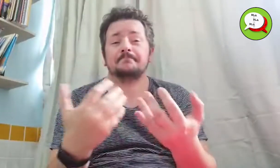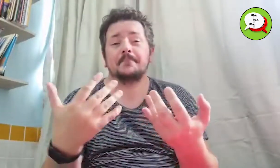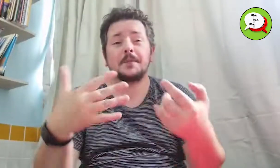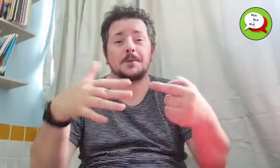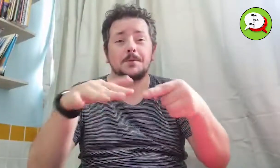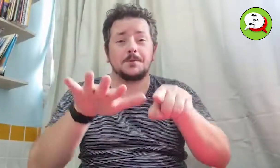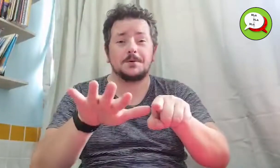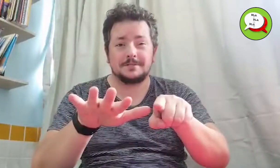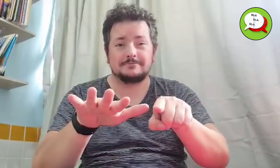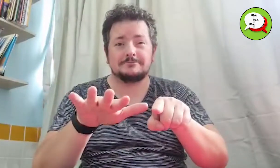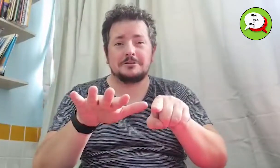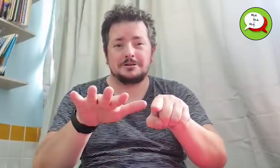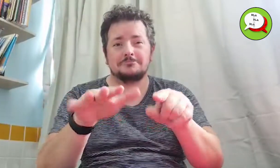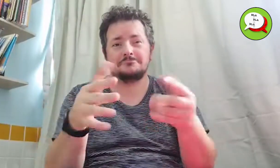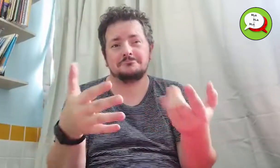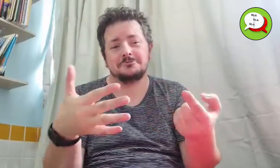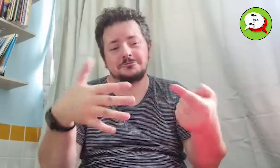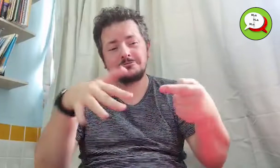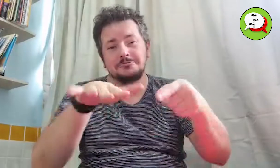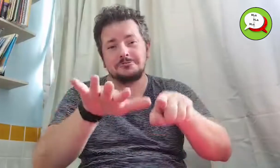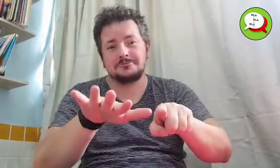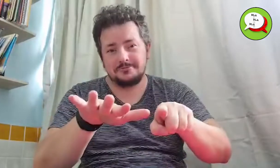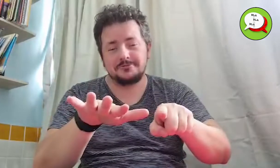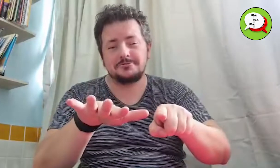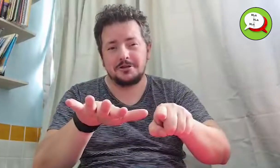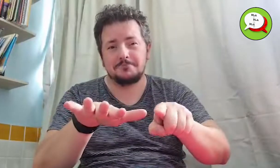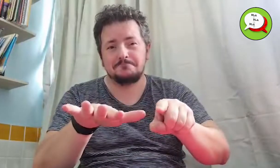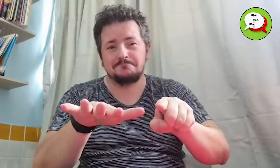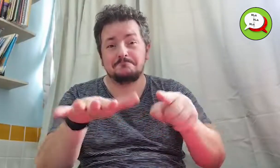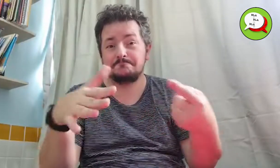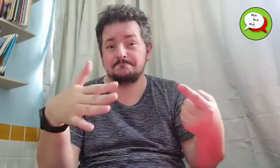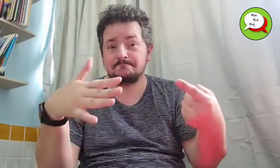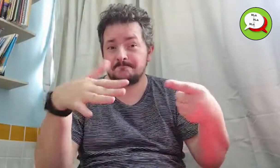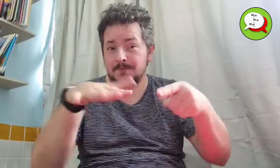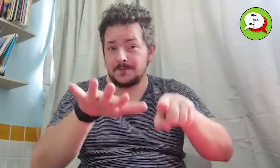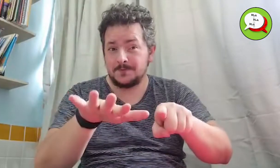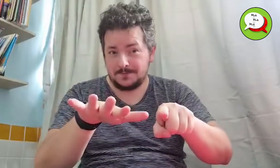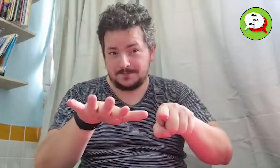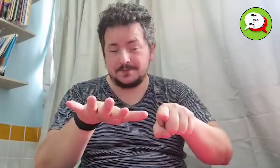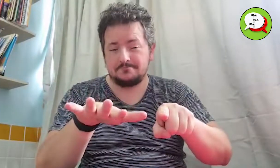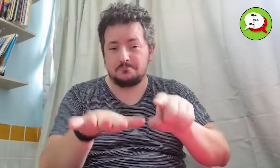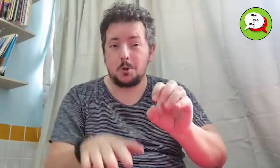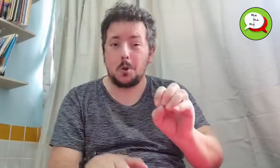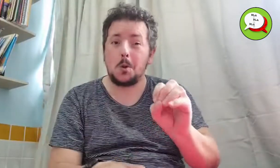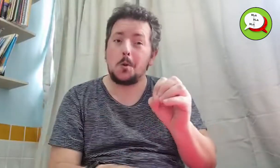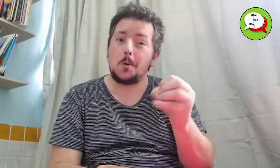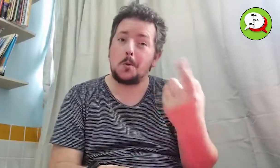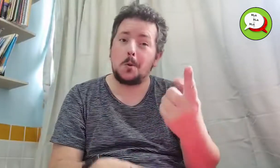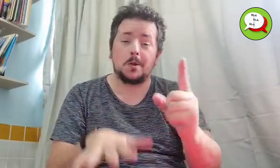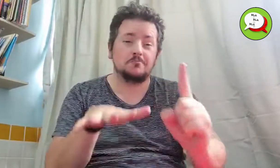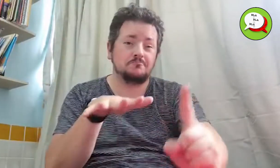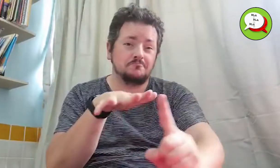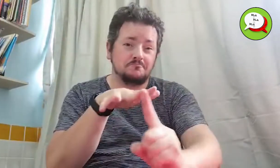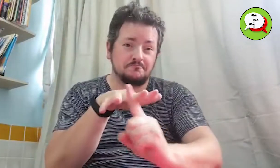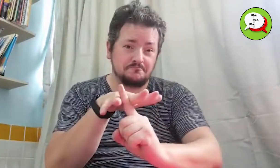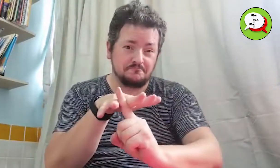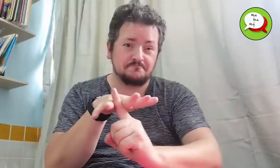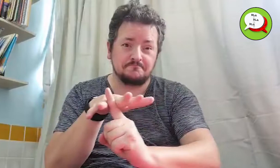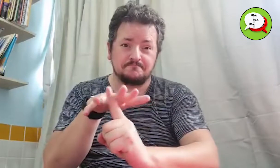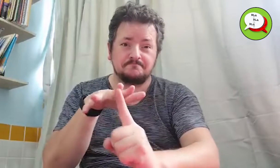frente. O sinal de inclusão. O sinal de inclusão. Uma das mãos abertas e uma das